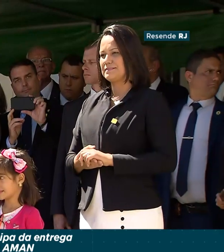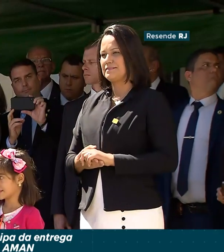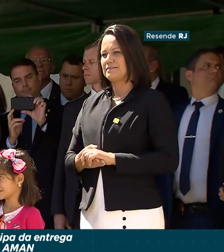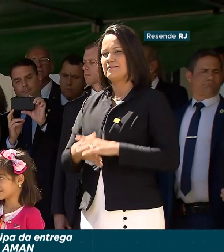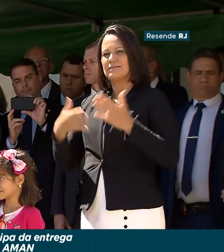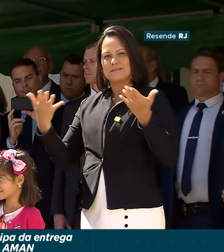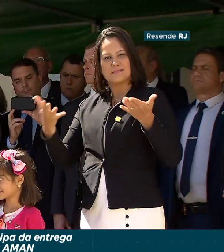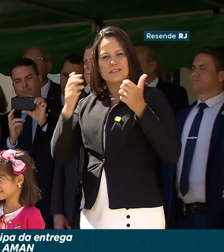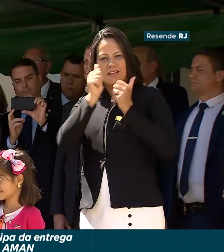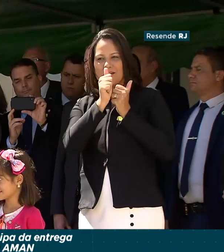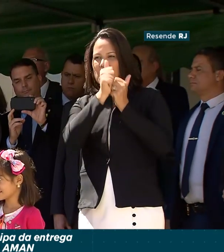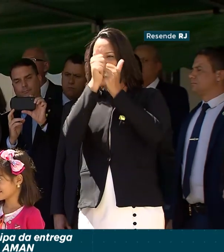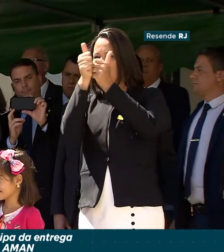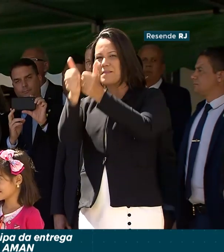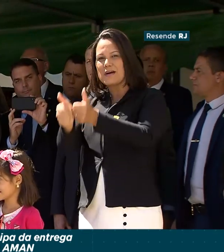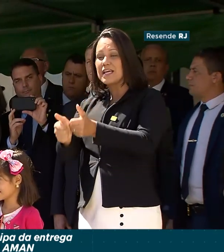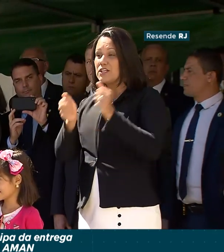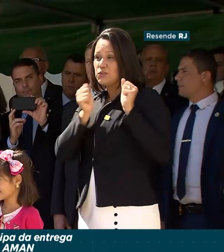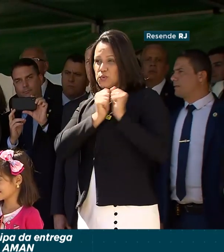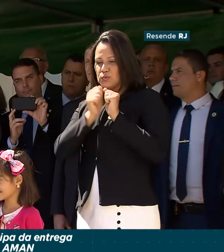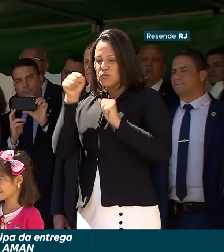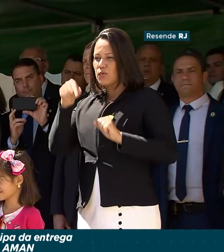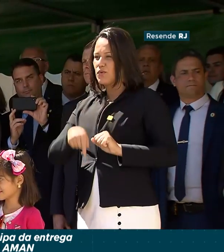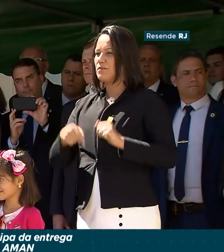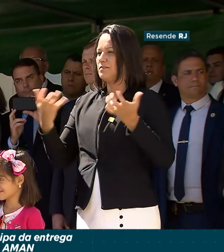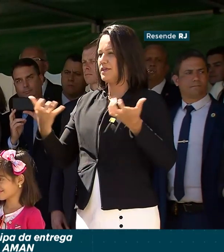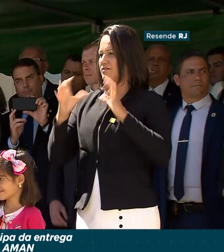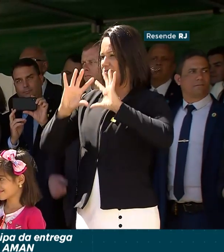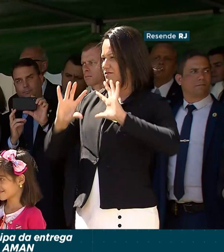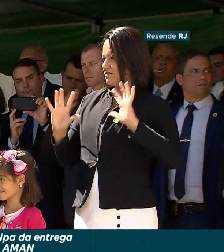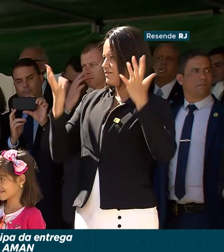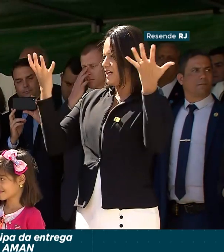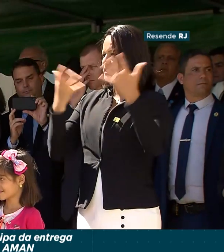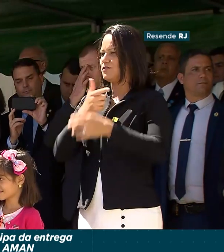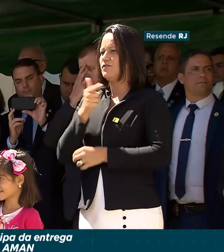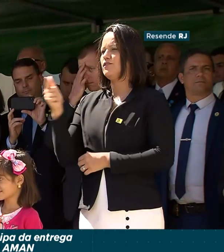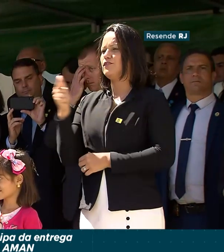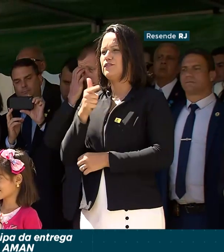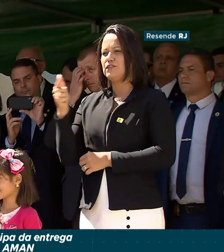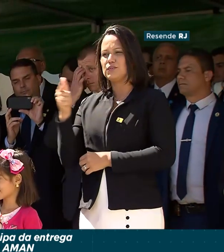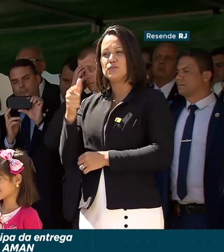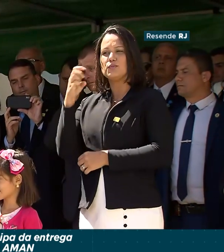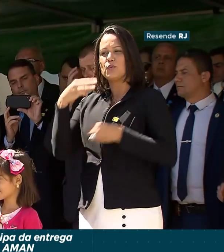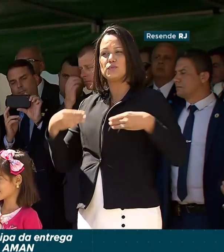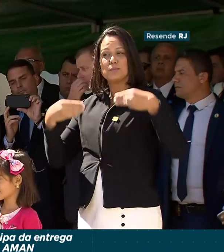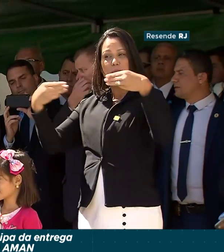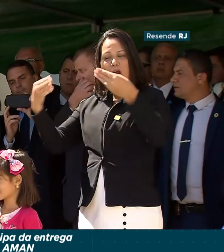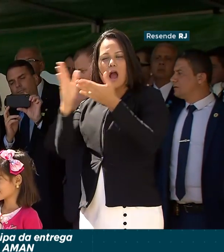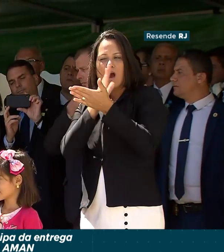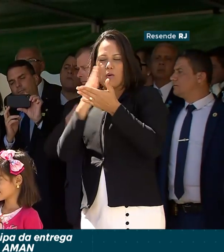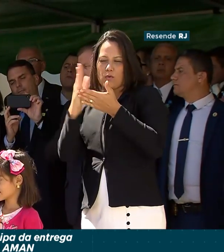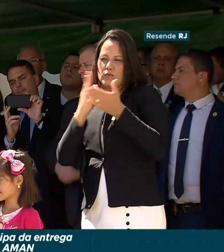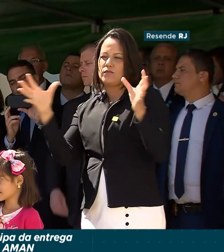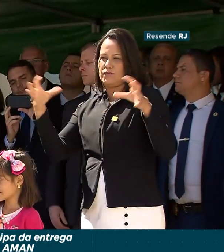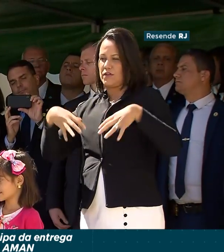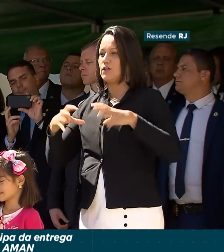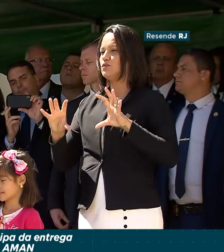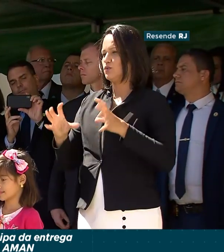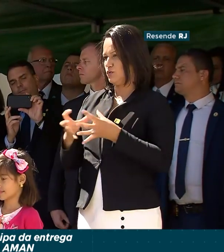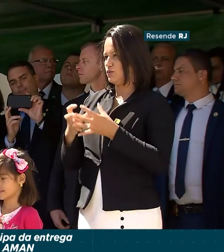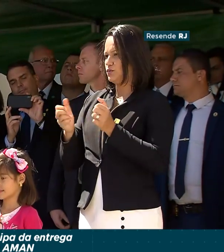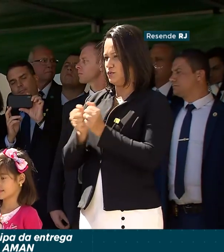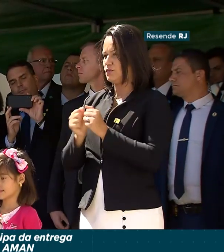Acompanha-me neste evento alguns dos meus 22 ministros, que